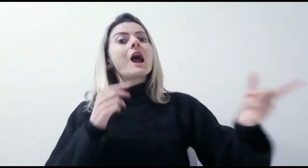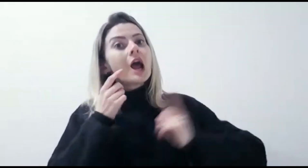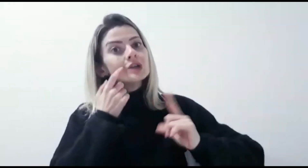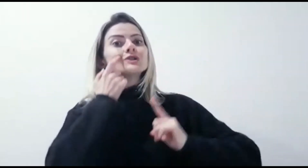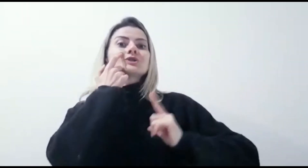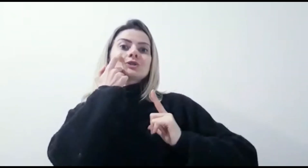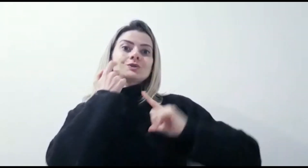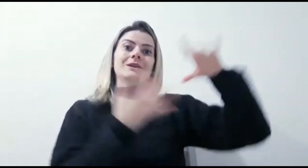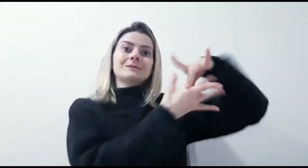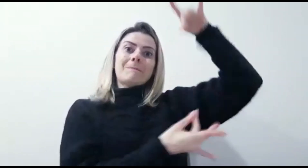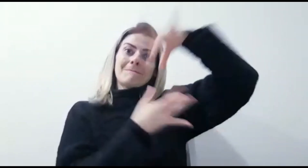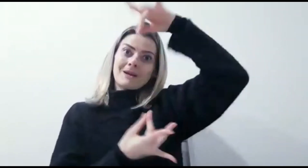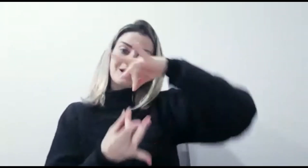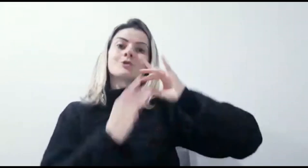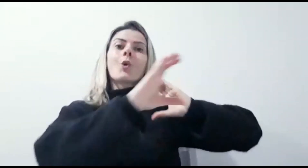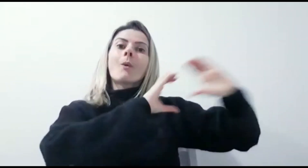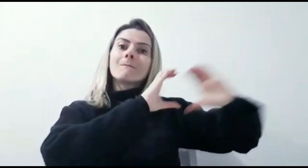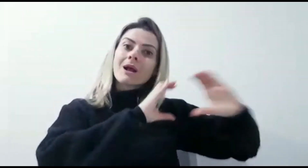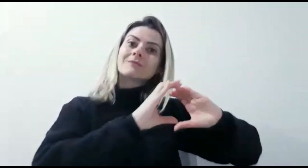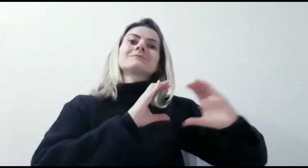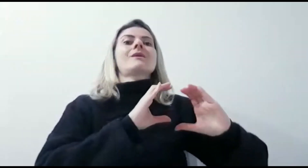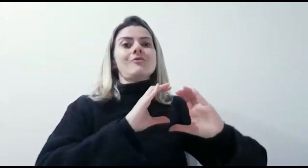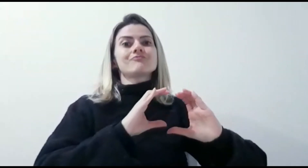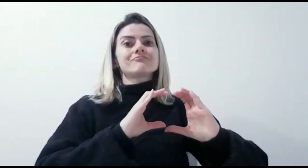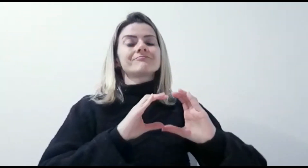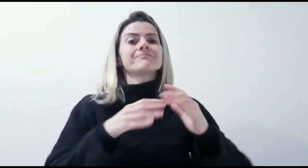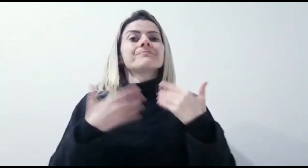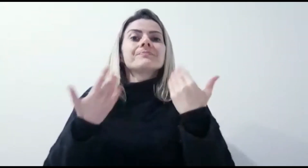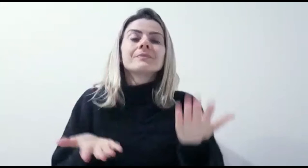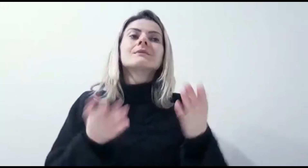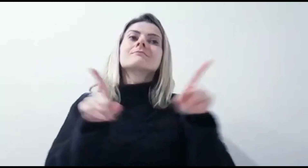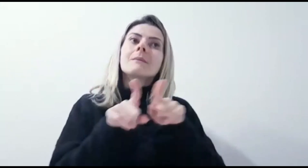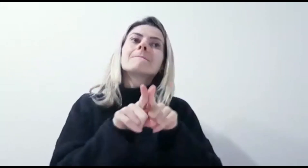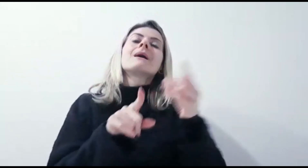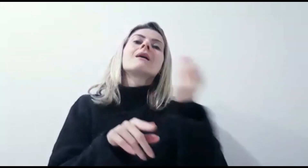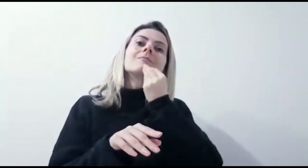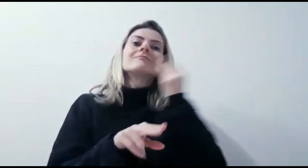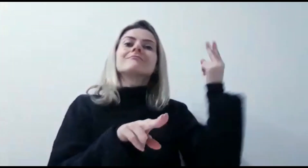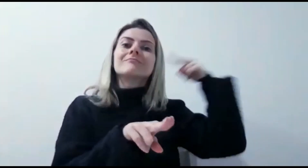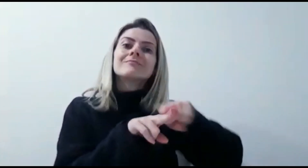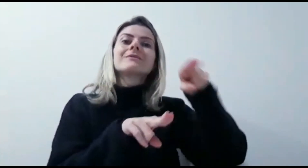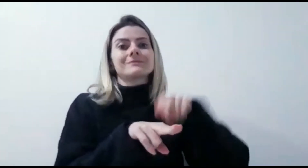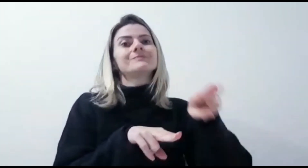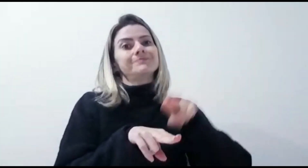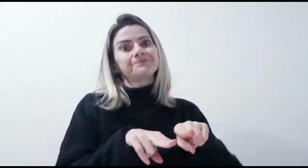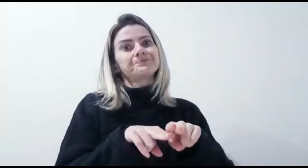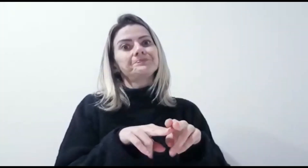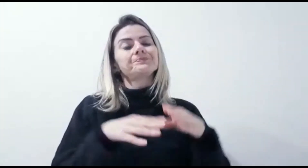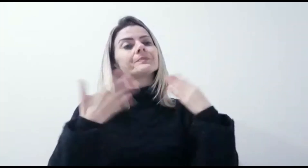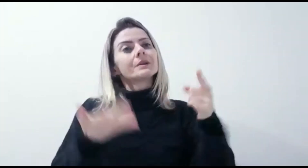Kardec então comprova a existência dos espíritos e da comunicação com o mundo espiritual, né, e